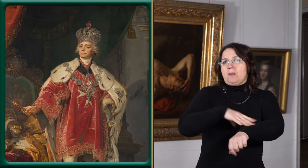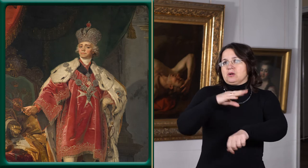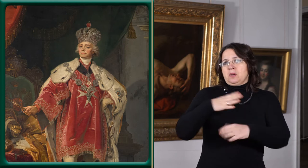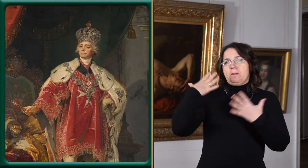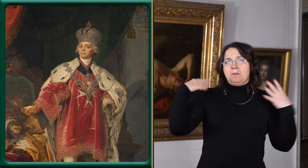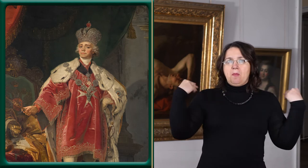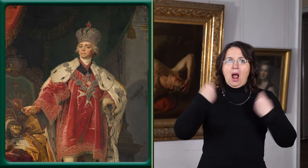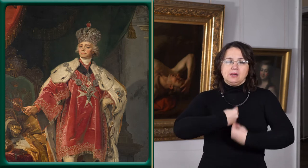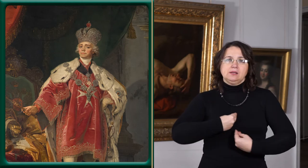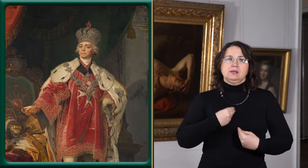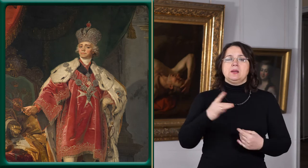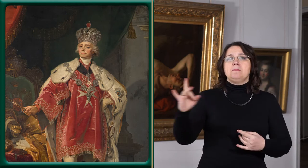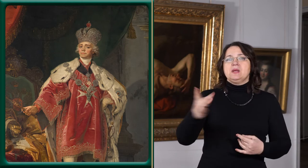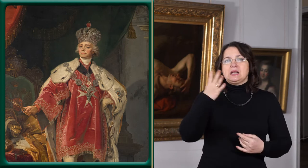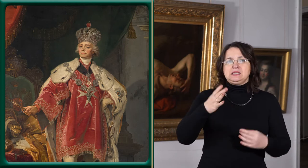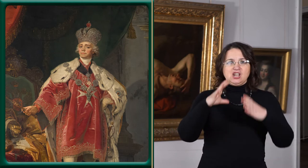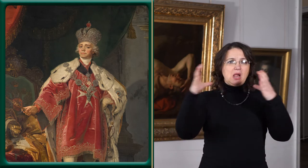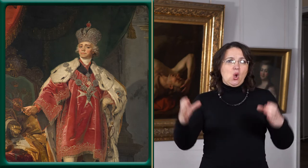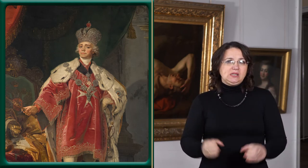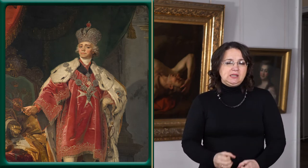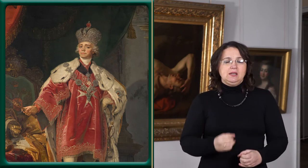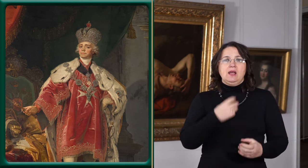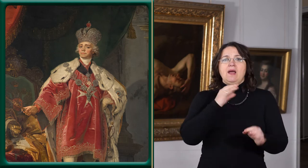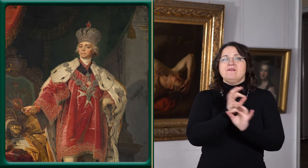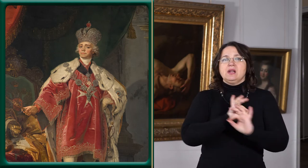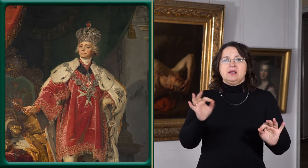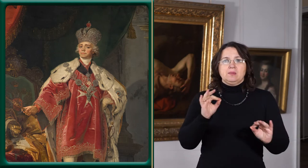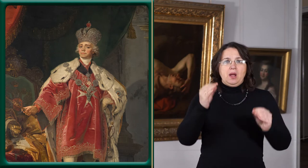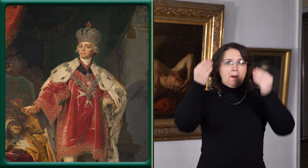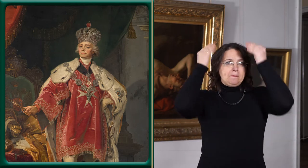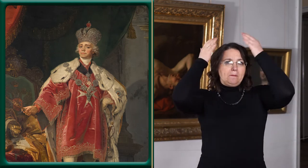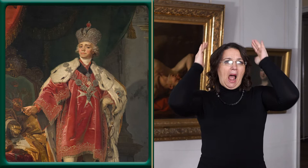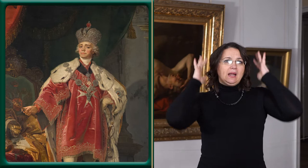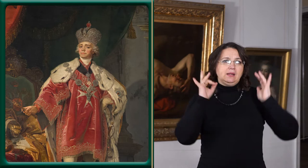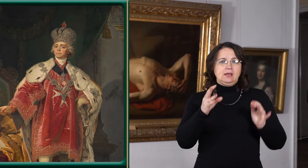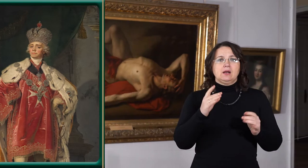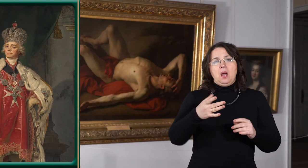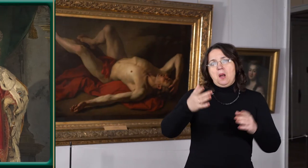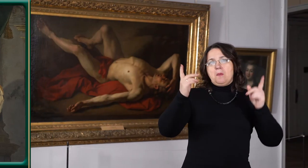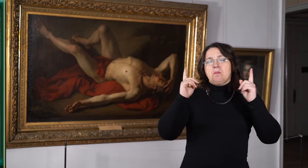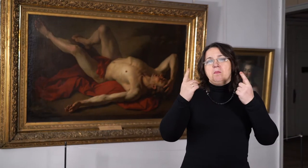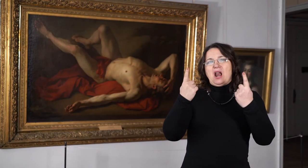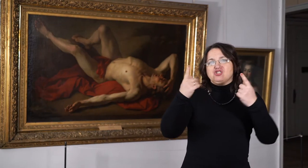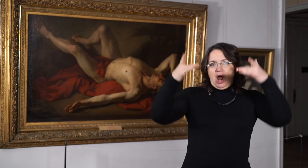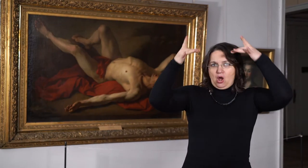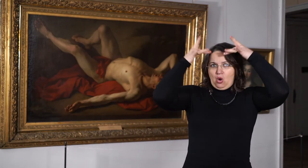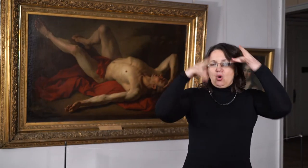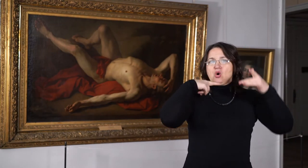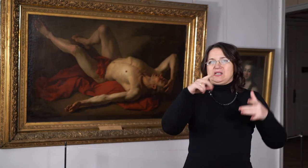белоснежные кавалерийские лосины, великолепный напудренный парик, большая корона Российской империи, сплошь